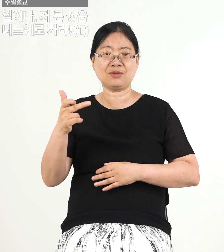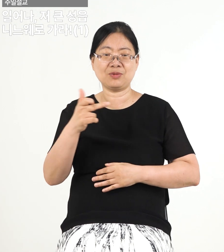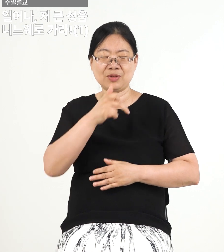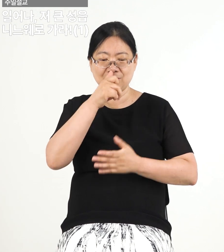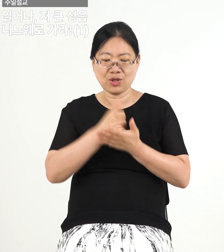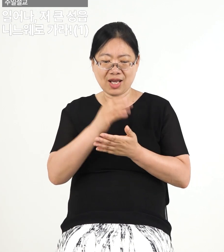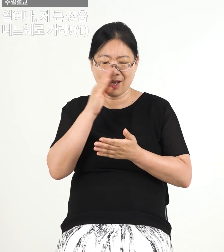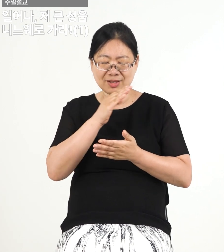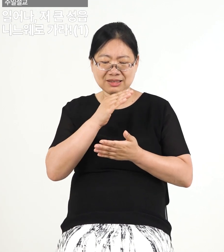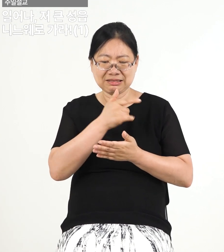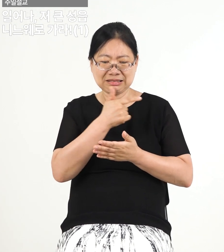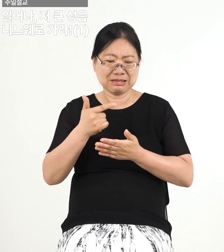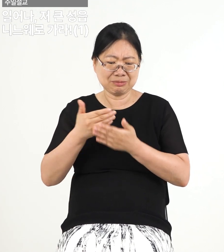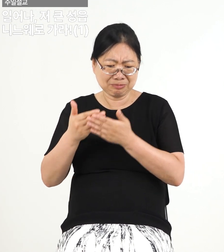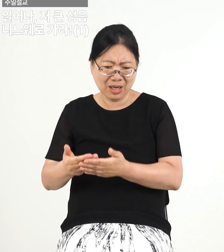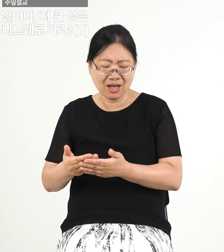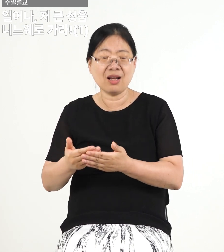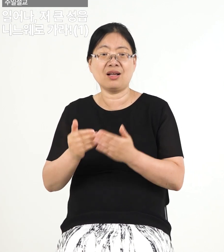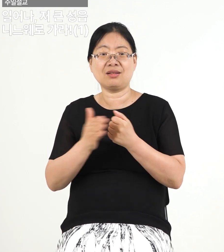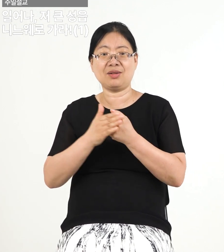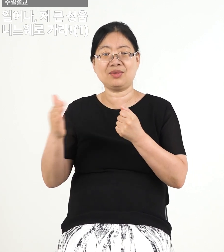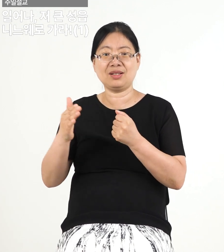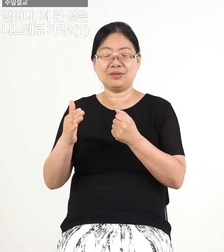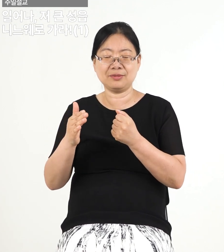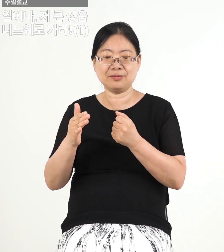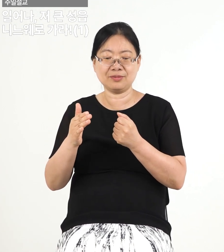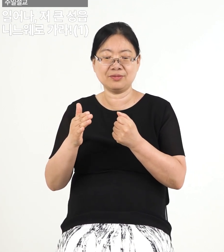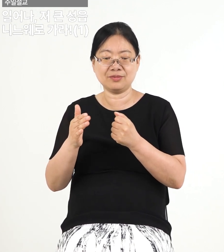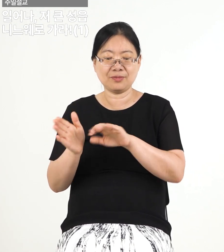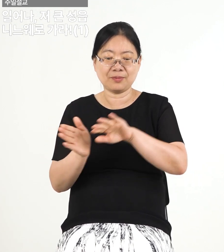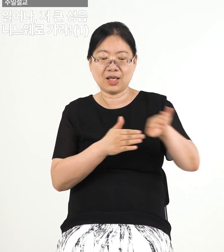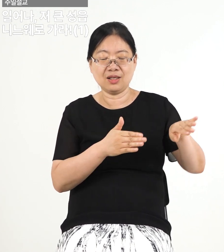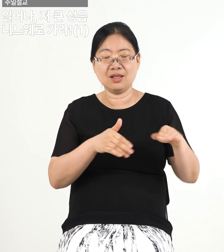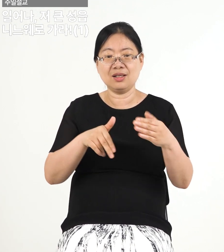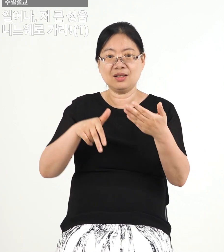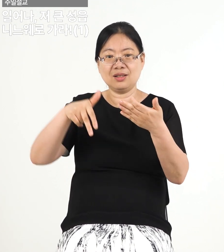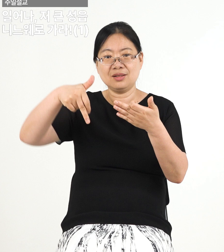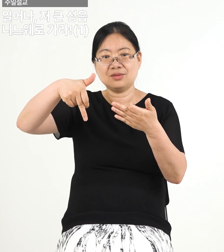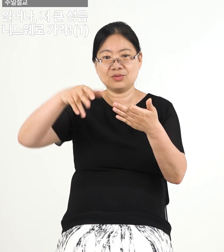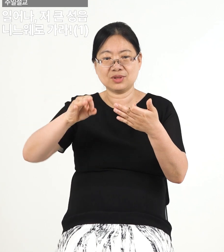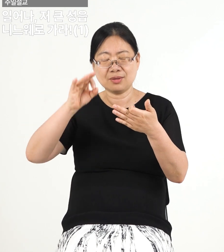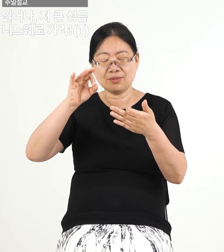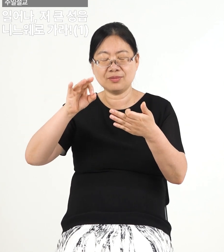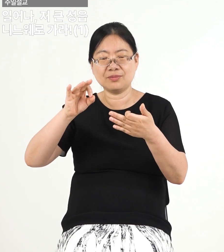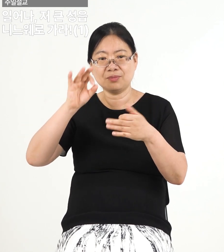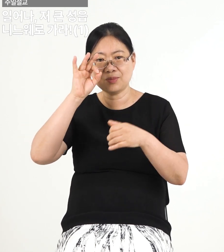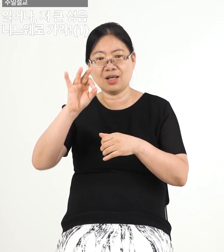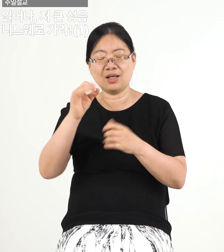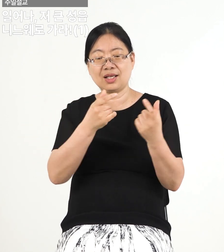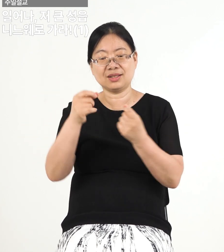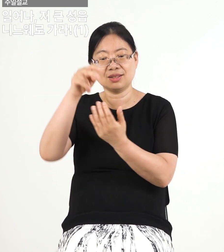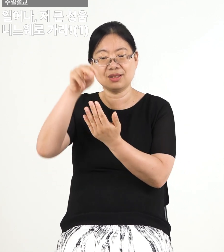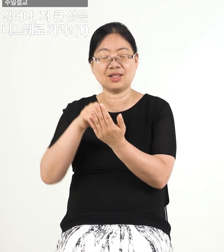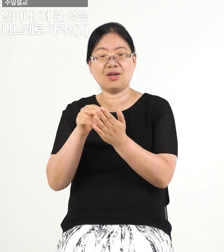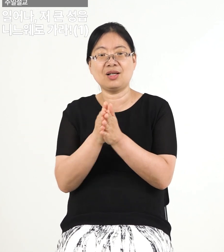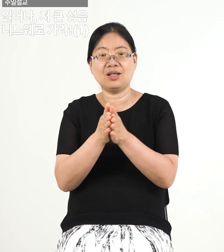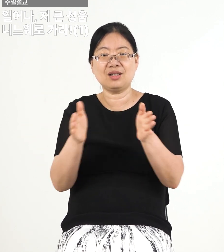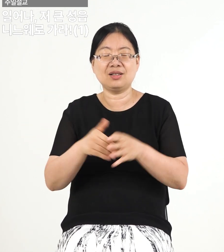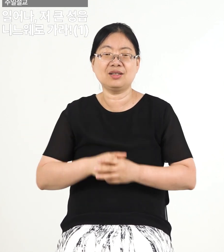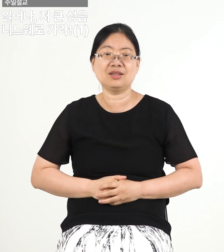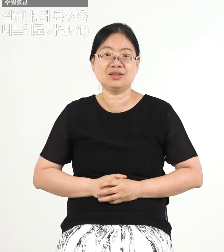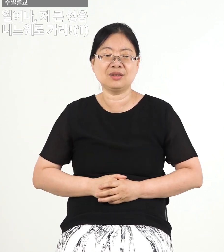심히 무거우니. 자, 건너뛰어서 19장을 좀 볼까요? 같이 한번 읽읍시다.